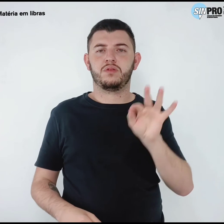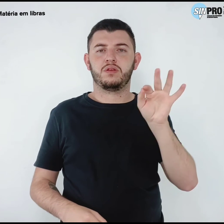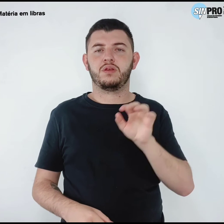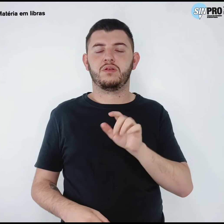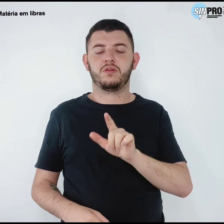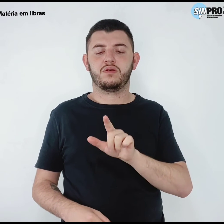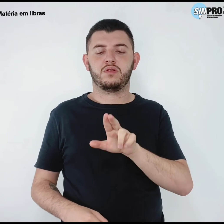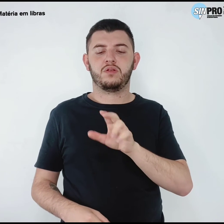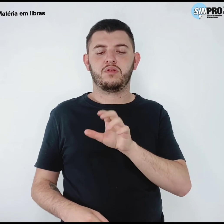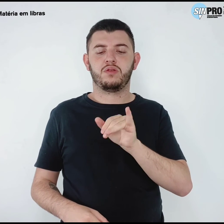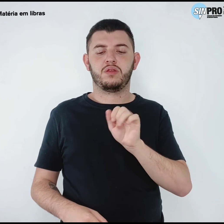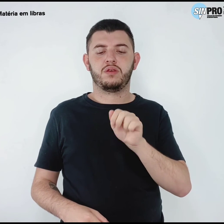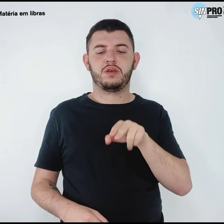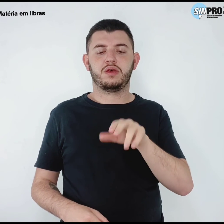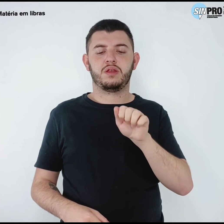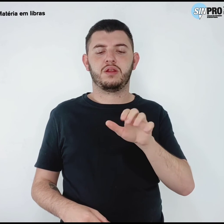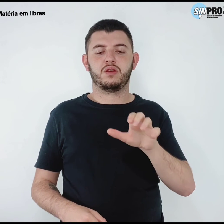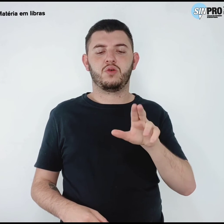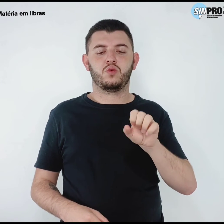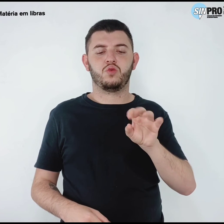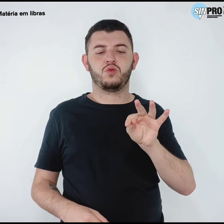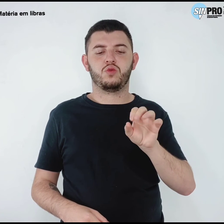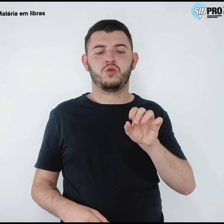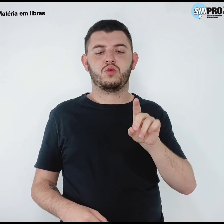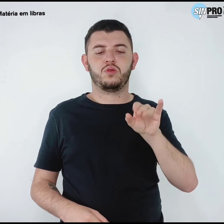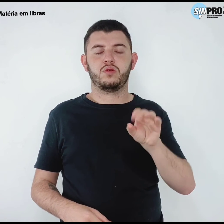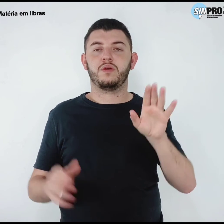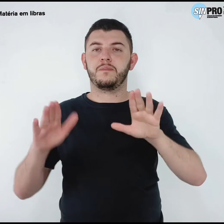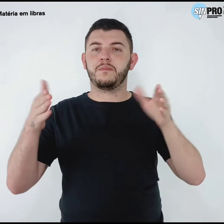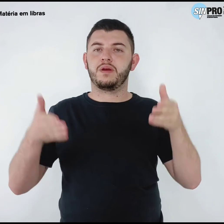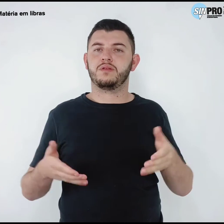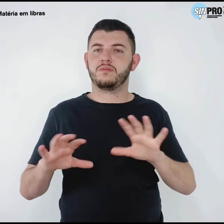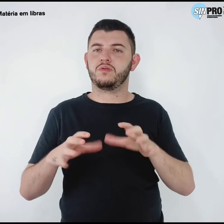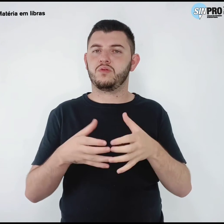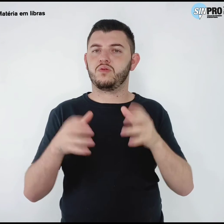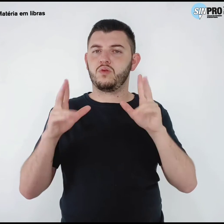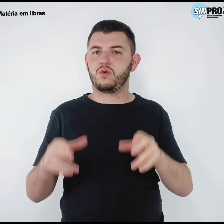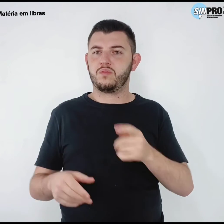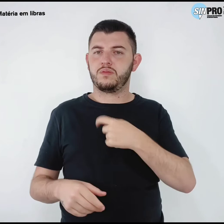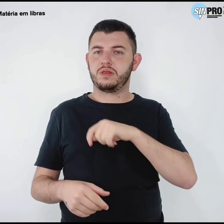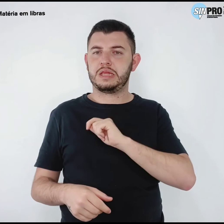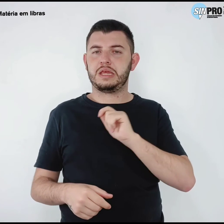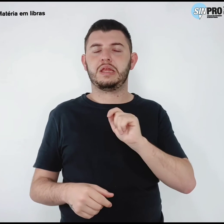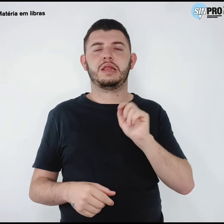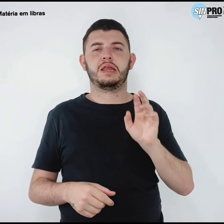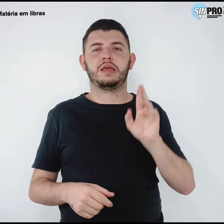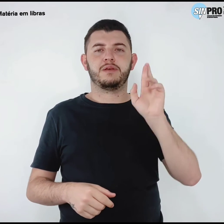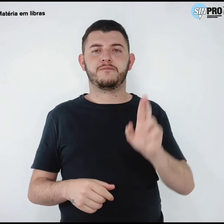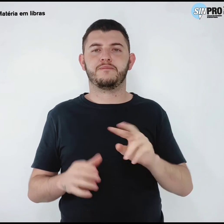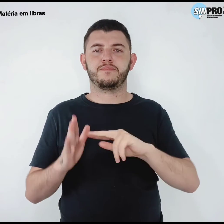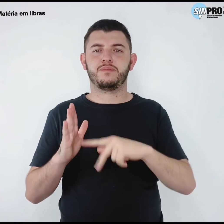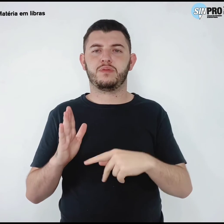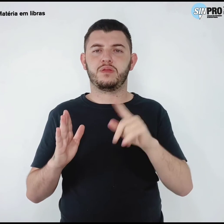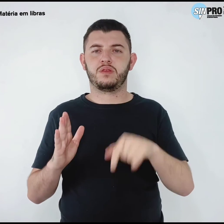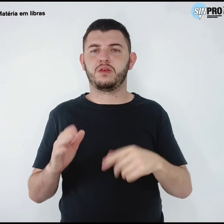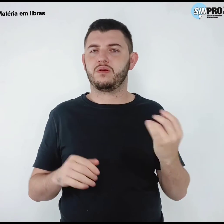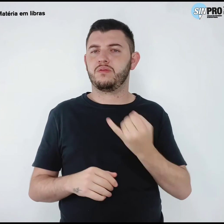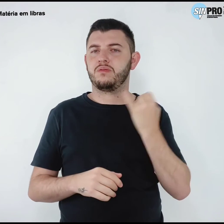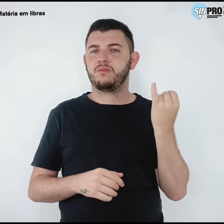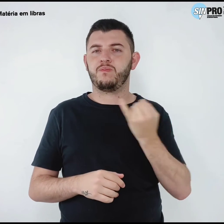Custódio, a participação da categoria como delegados sindicais é de extrema